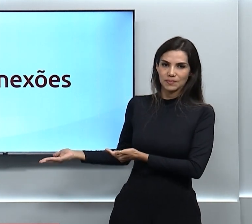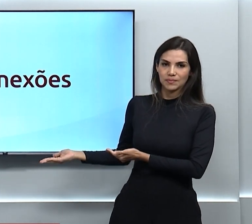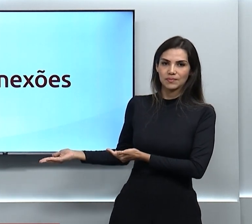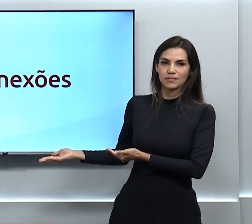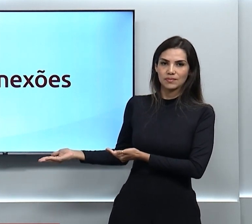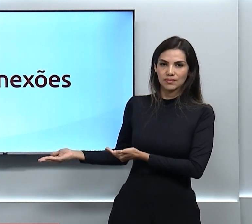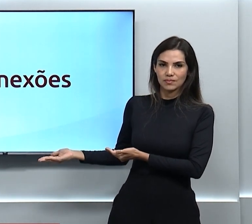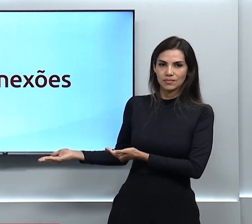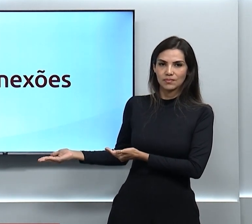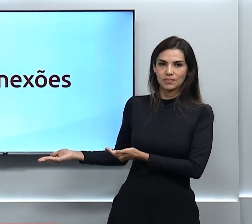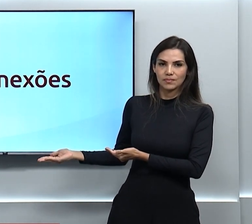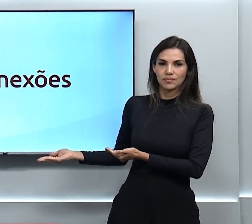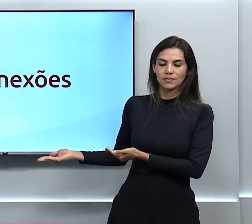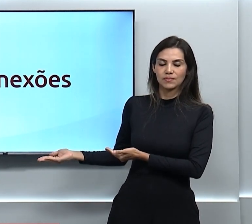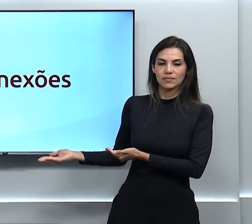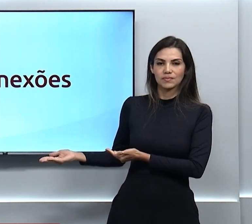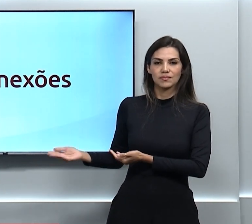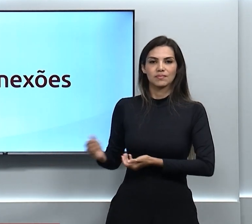acessounico.mec.gov.br.